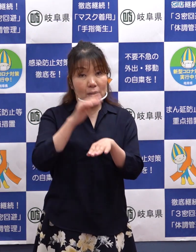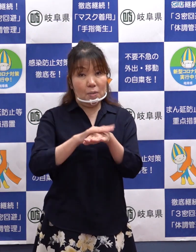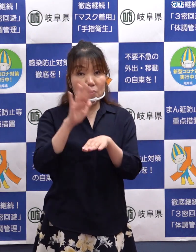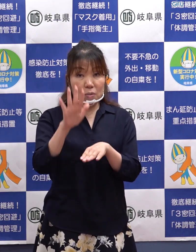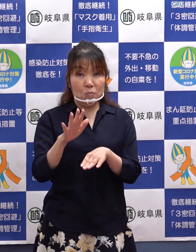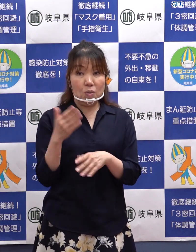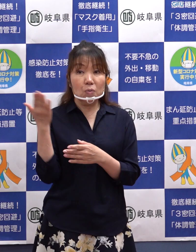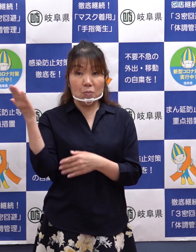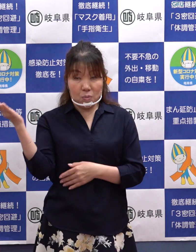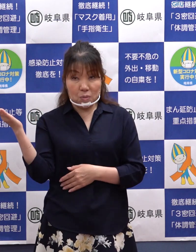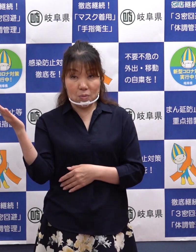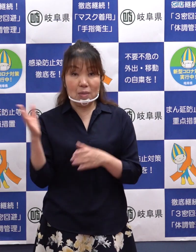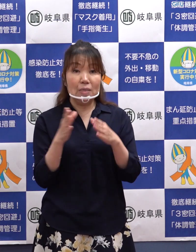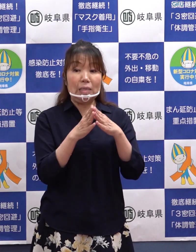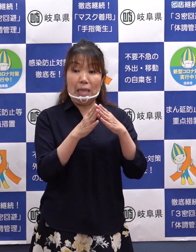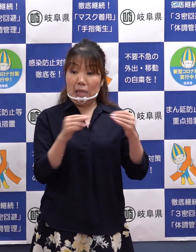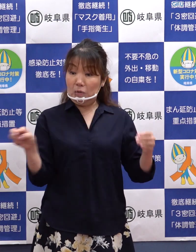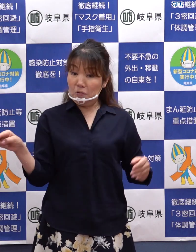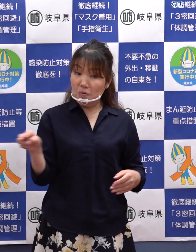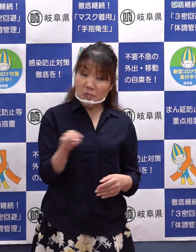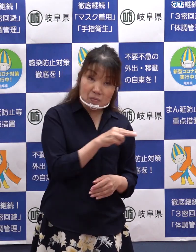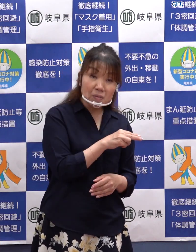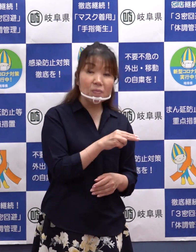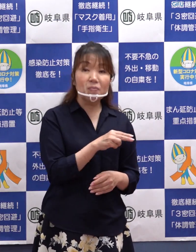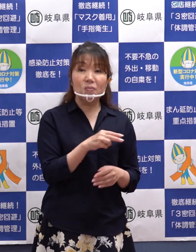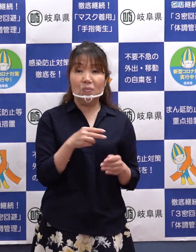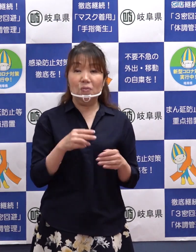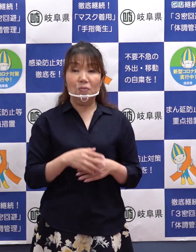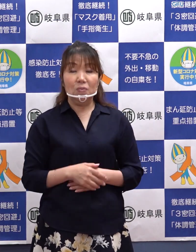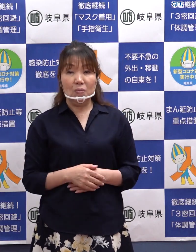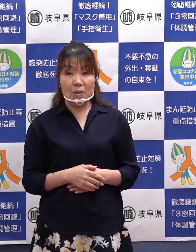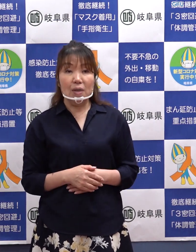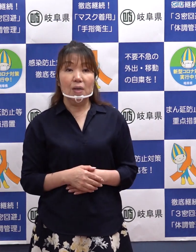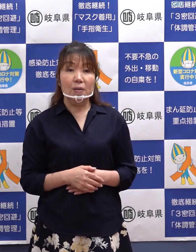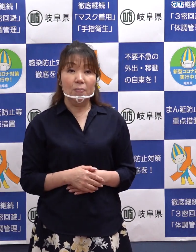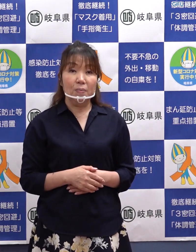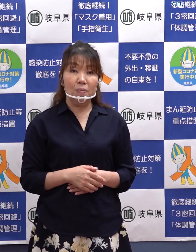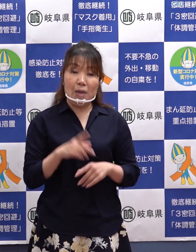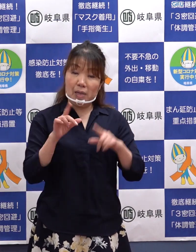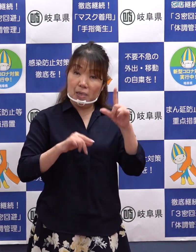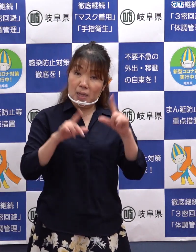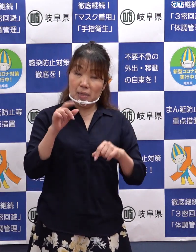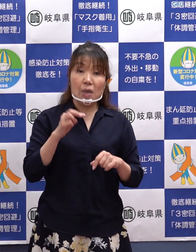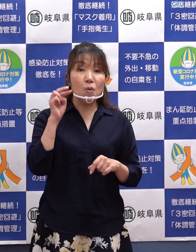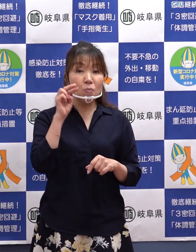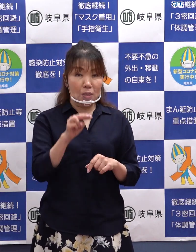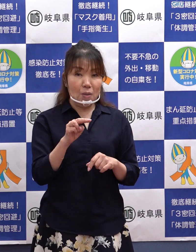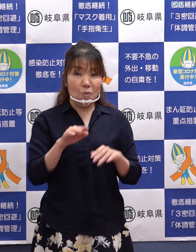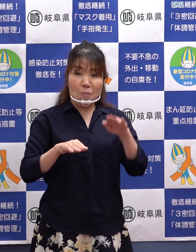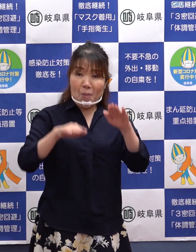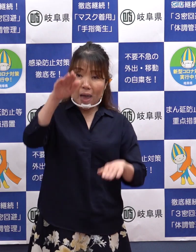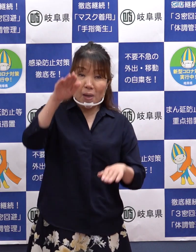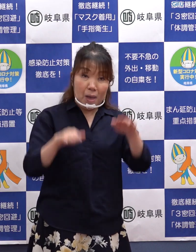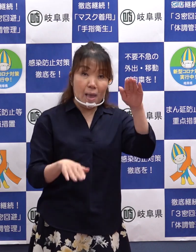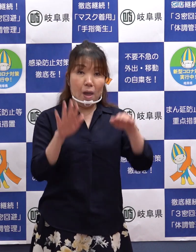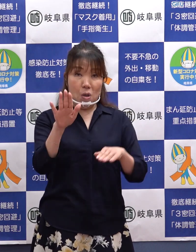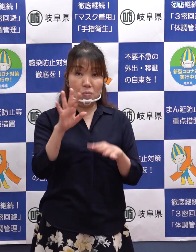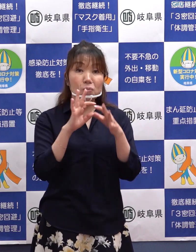か。 まず全国ということはつづうらうらということですから、データを見ましてもかなり差がありますのでね、